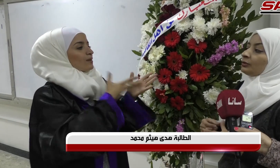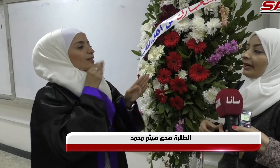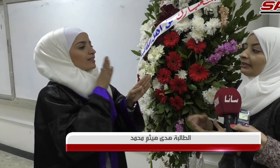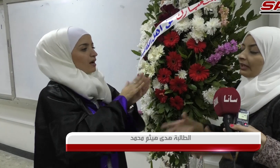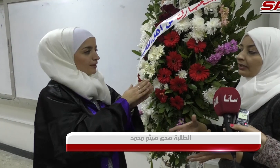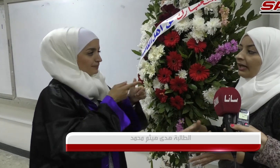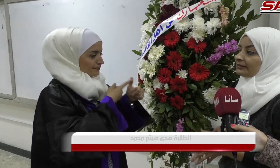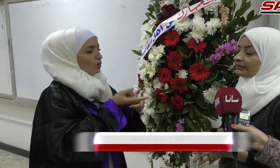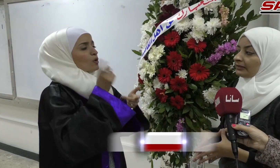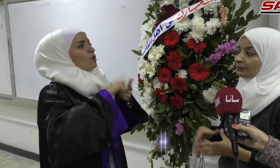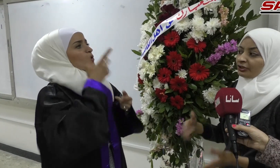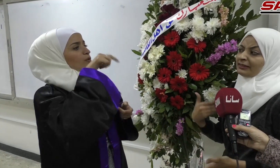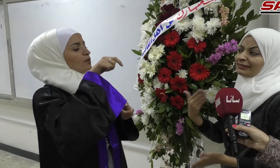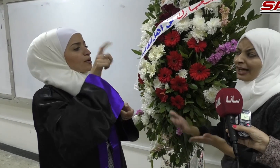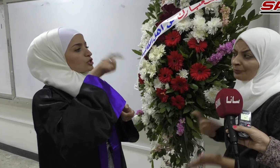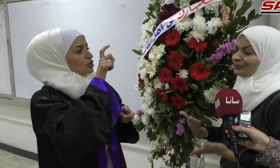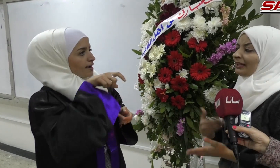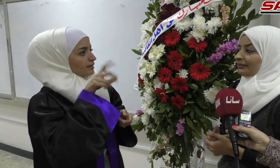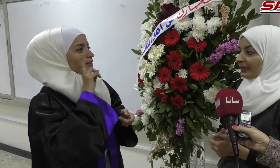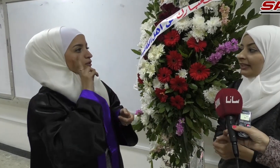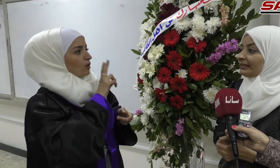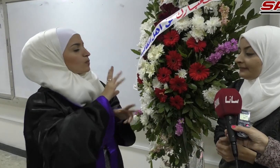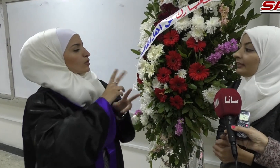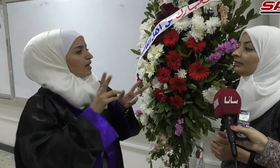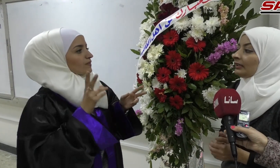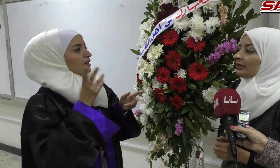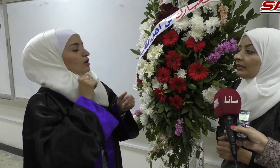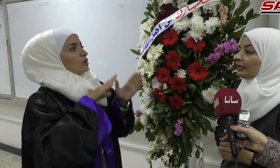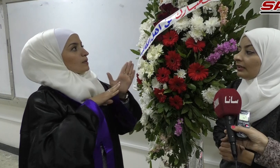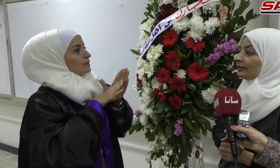الوعي عند مشان التعامل مع هي الفئة.